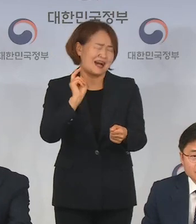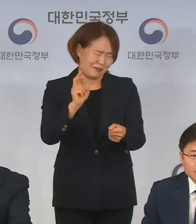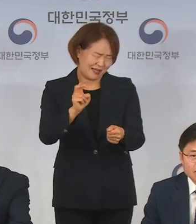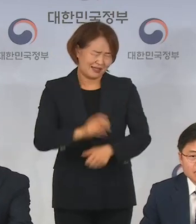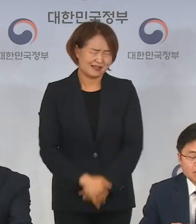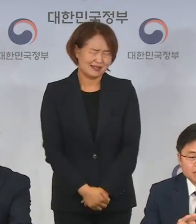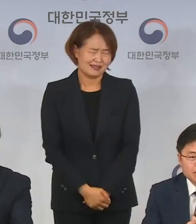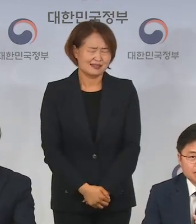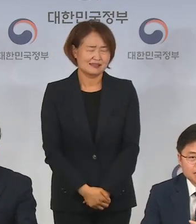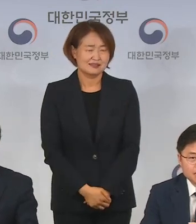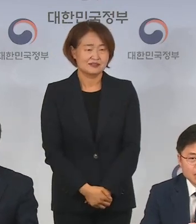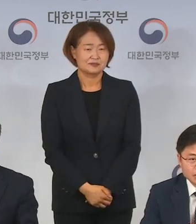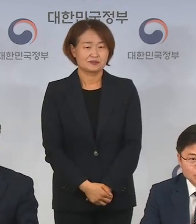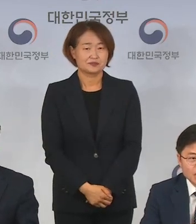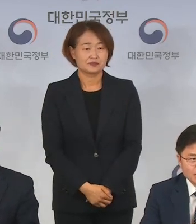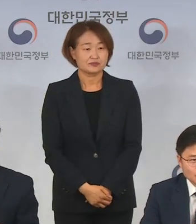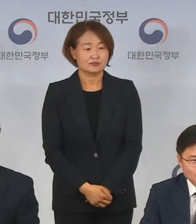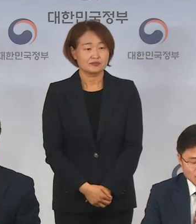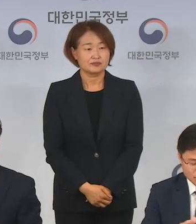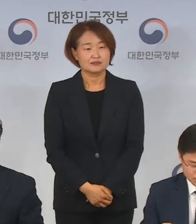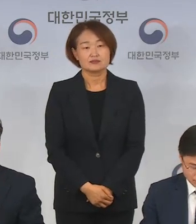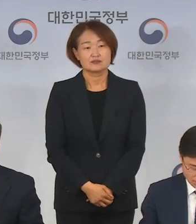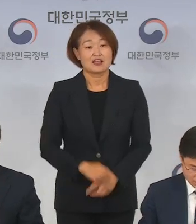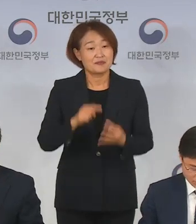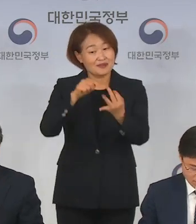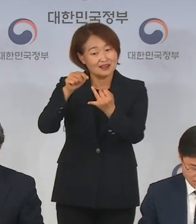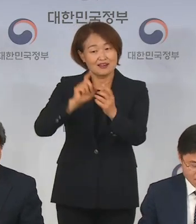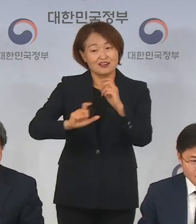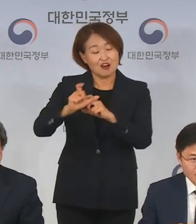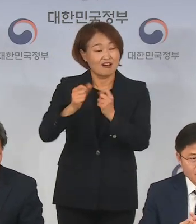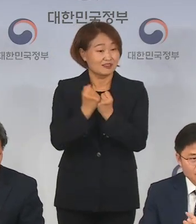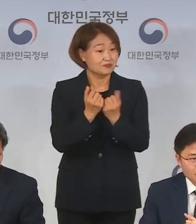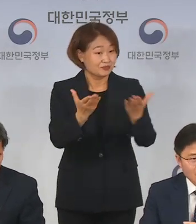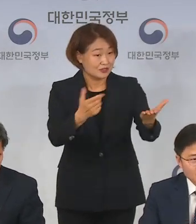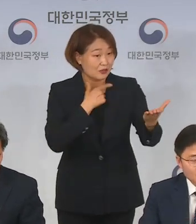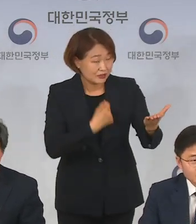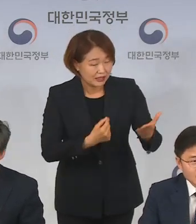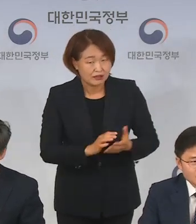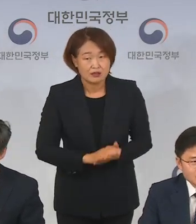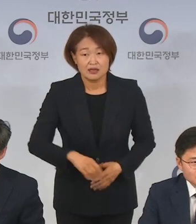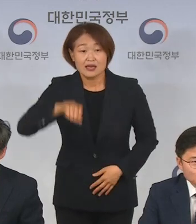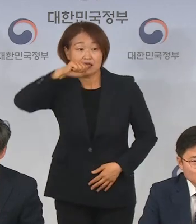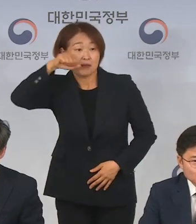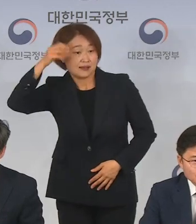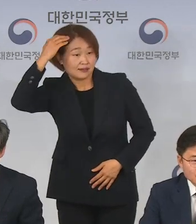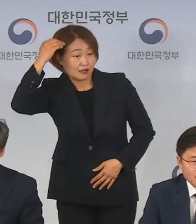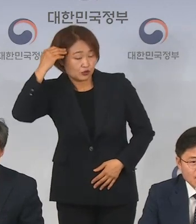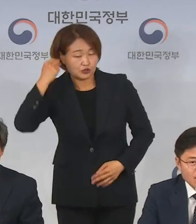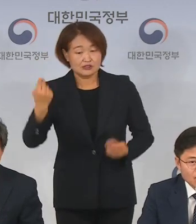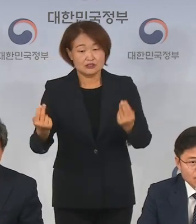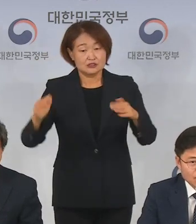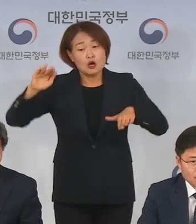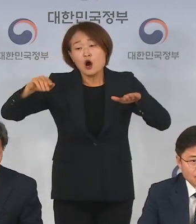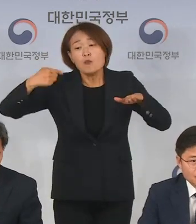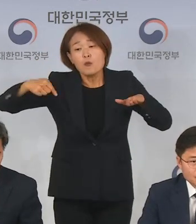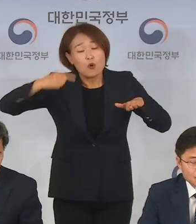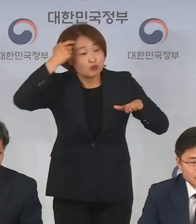예, 몇 가지 보완해서 좀 말씀을 드리겠습니다. 대만과의 차이 말씀을 좀 주셨는데,